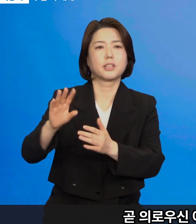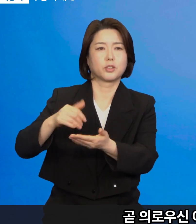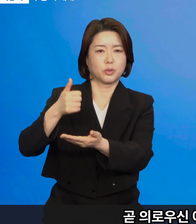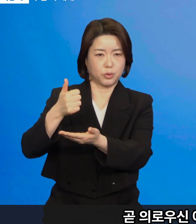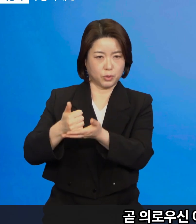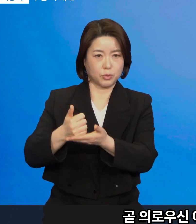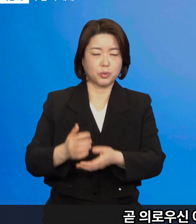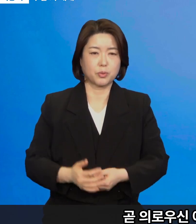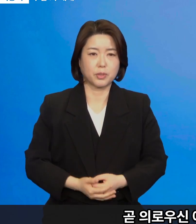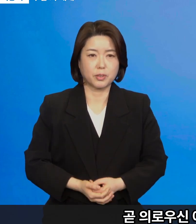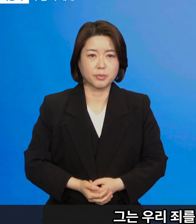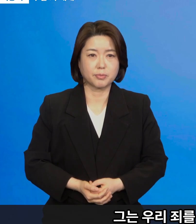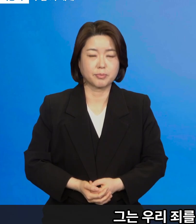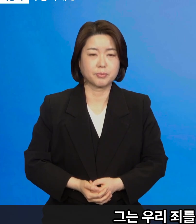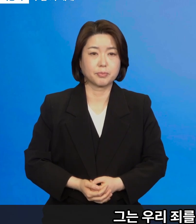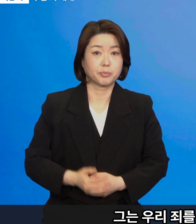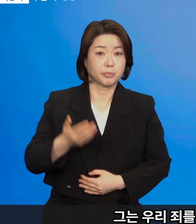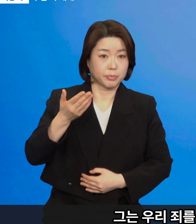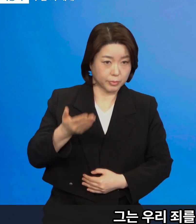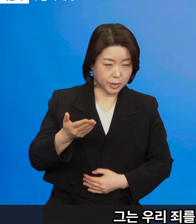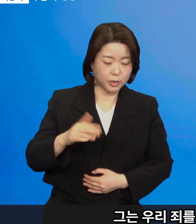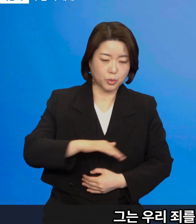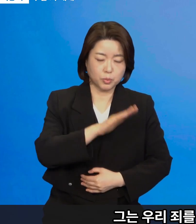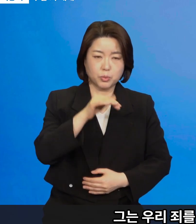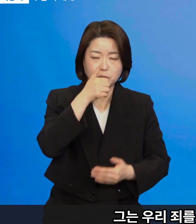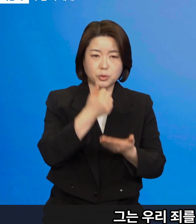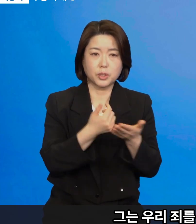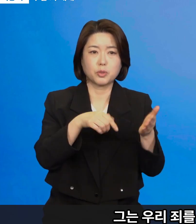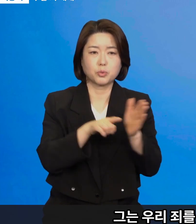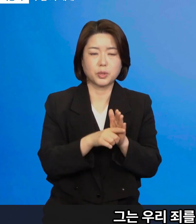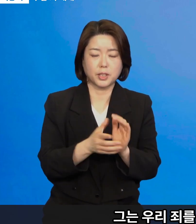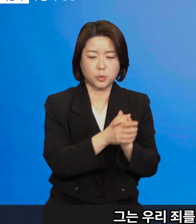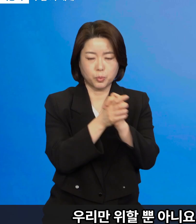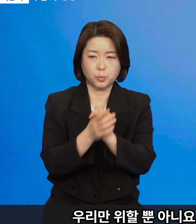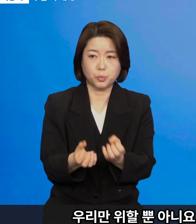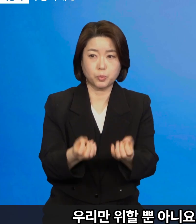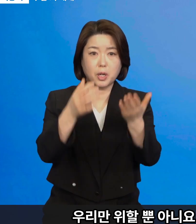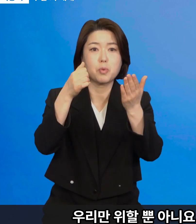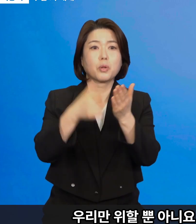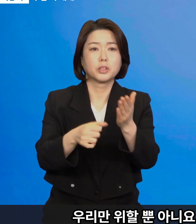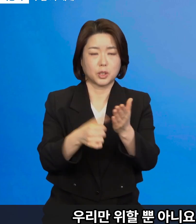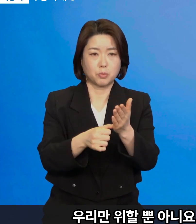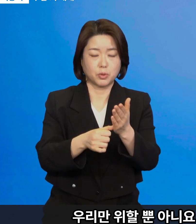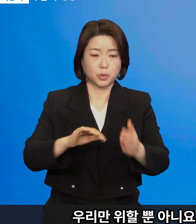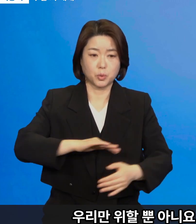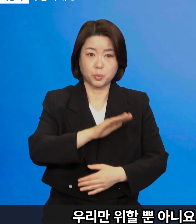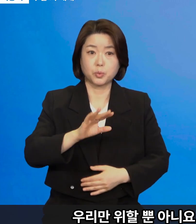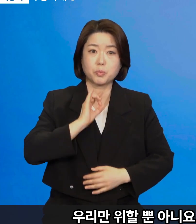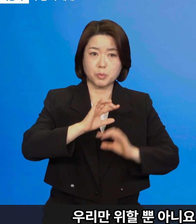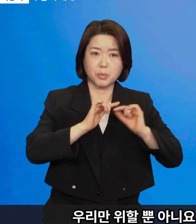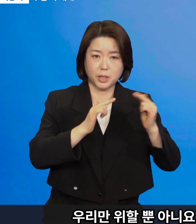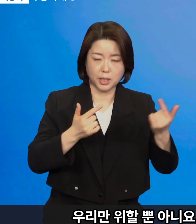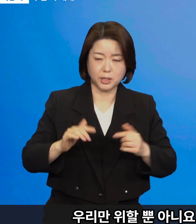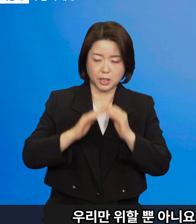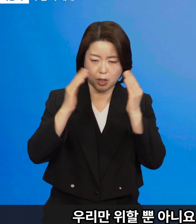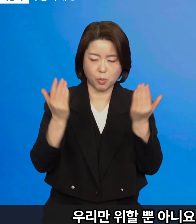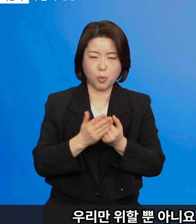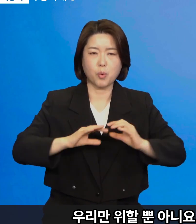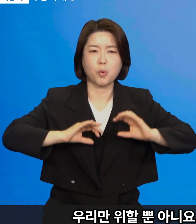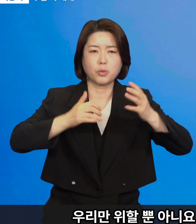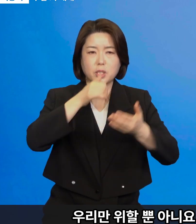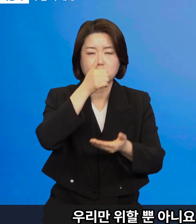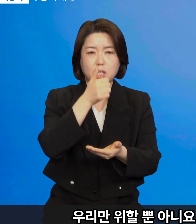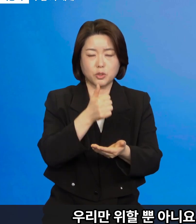그리스도시라. 그는 우리 죄를 위한 화목 제물이니 우리만 위할 뿐 아니요 온 세상의